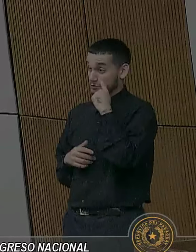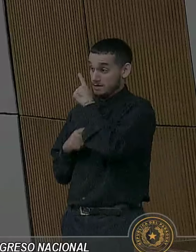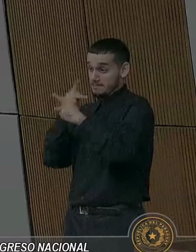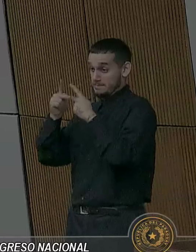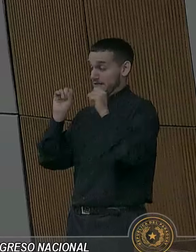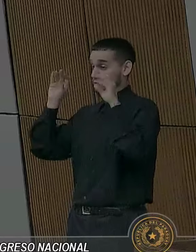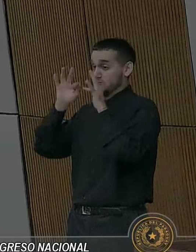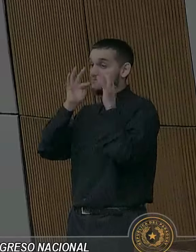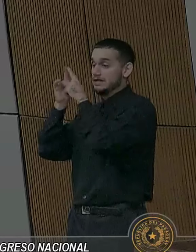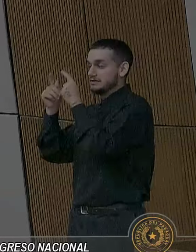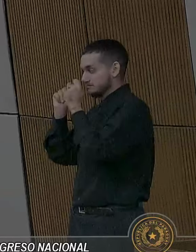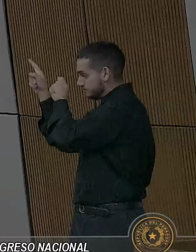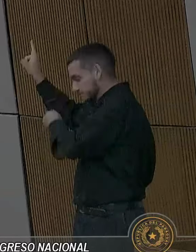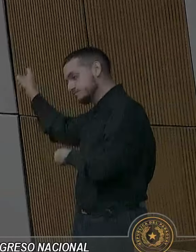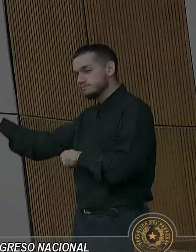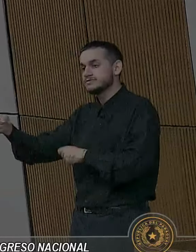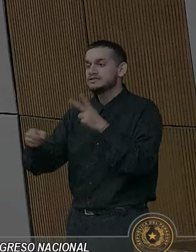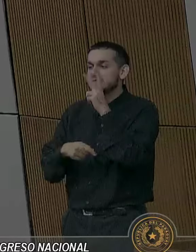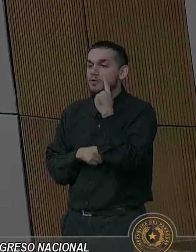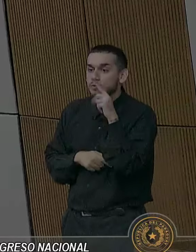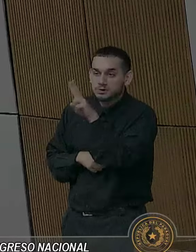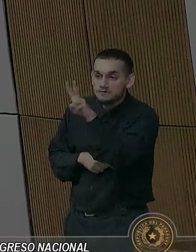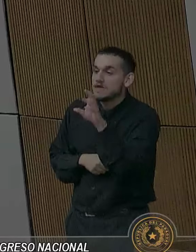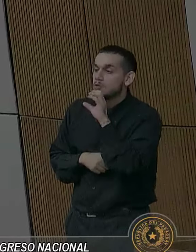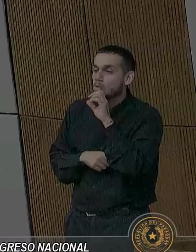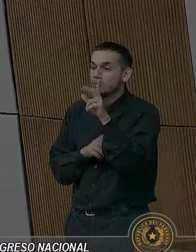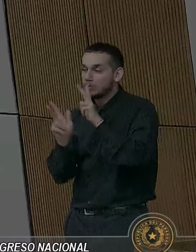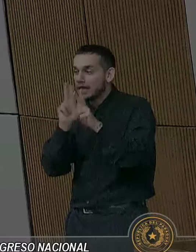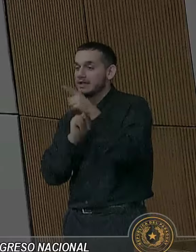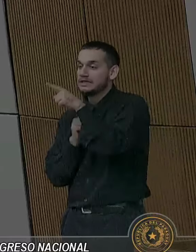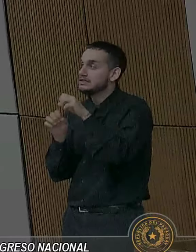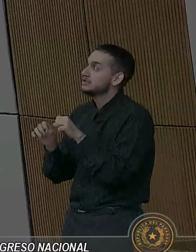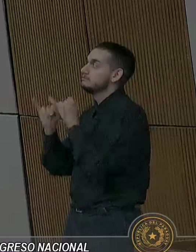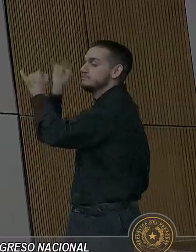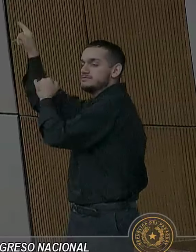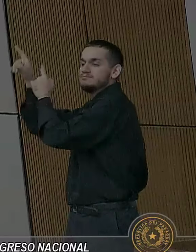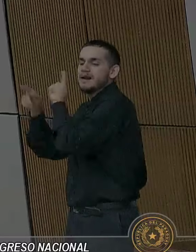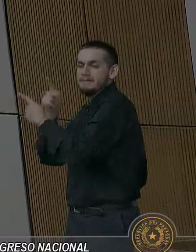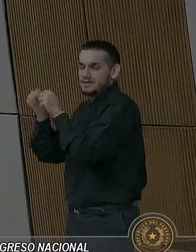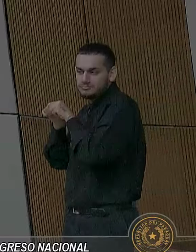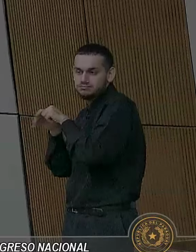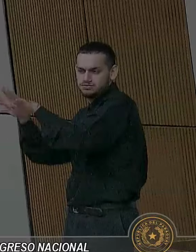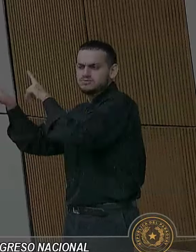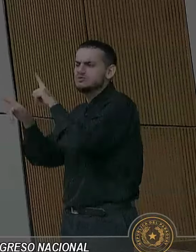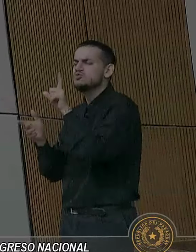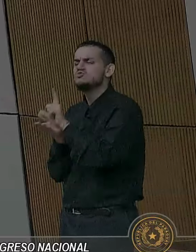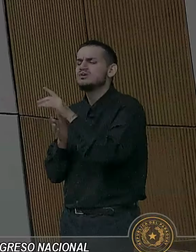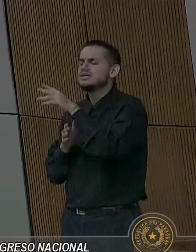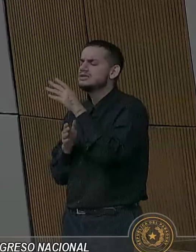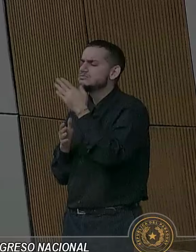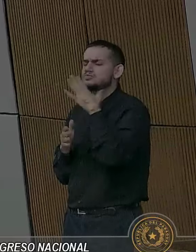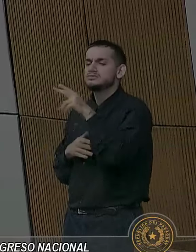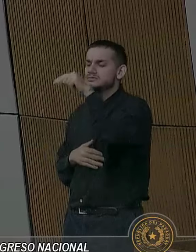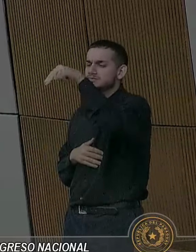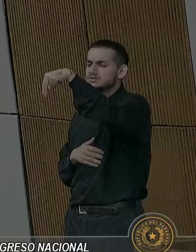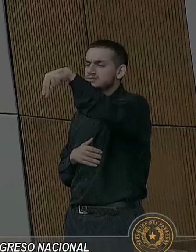a mí como para ir conociendo más, ir rompiendo barreras dentro del departamento de Ñembucú. Estamos caminando lo que es la